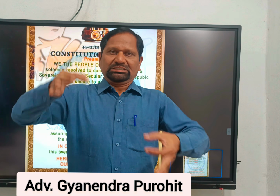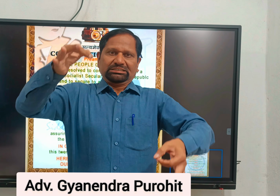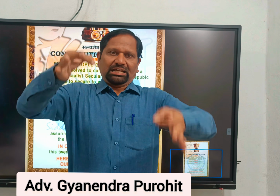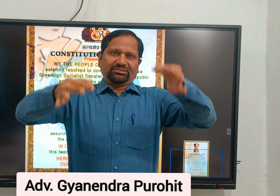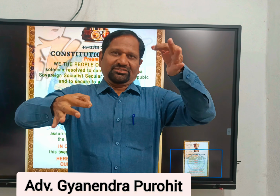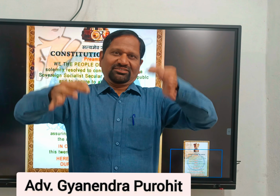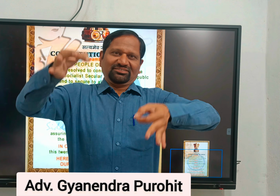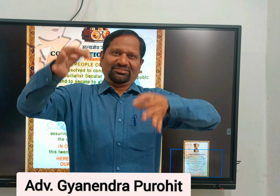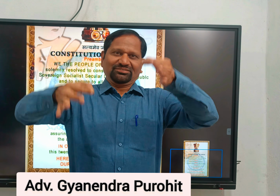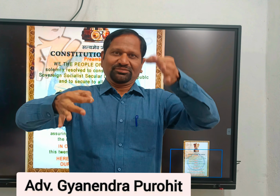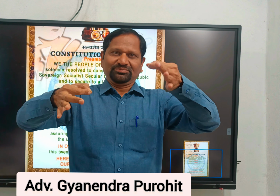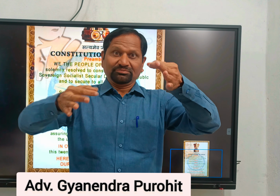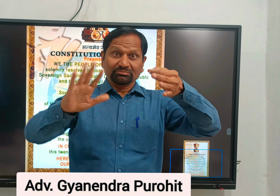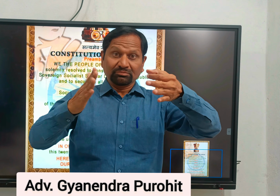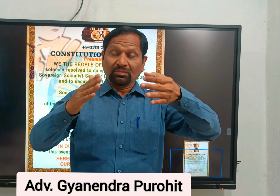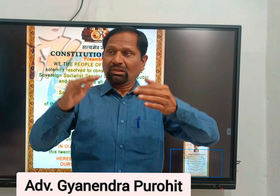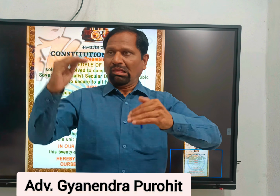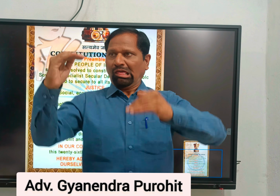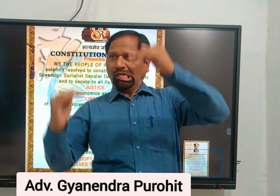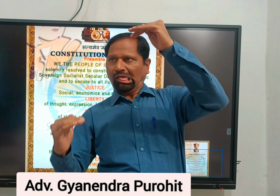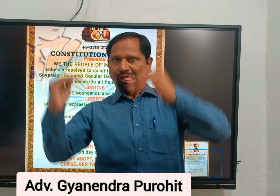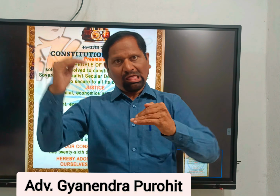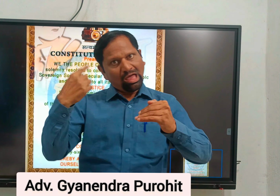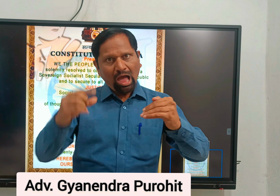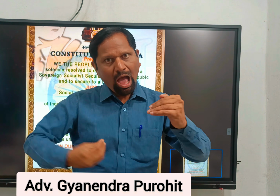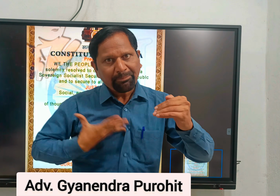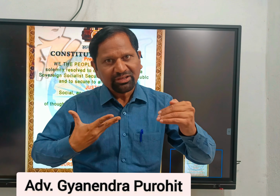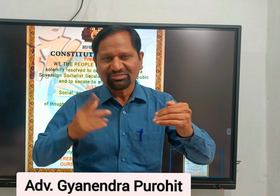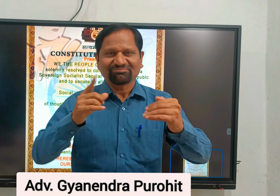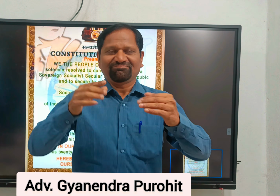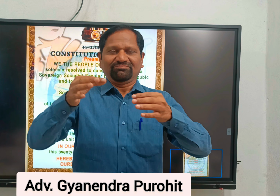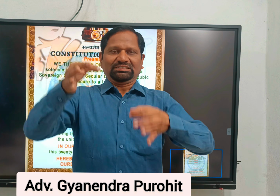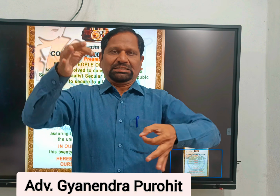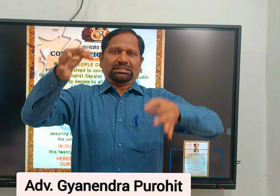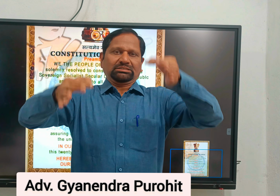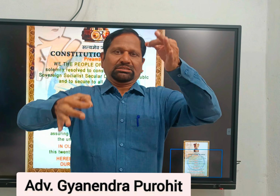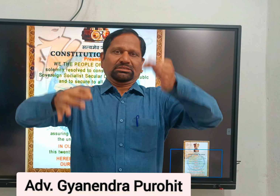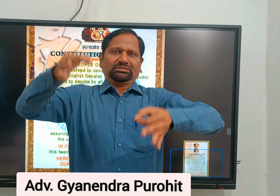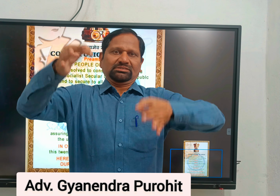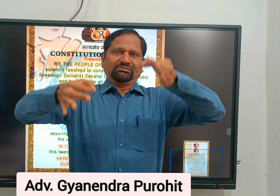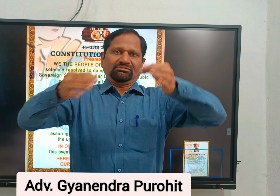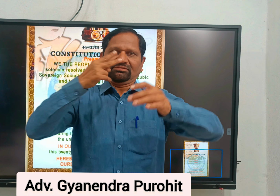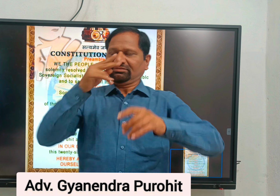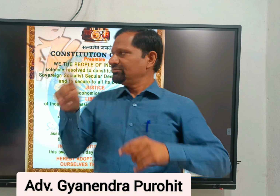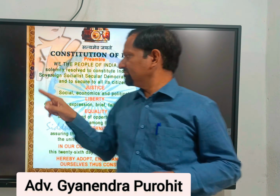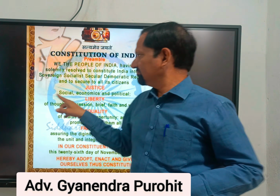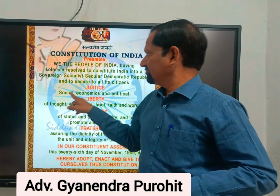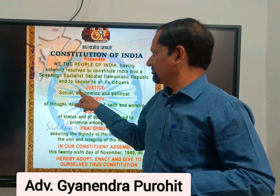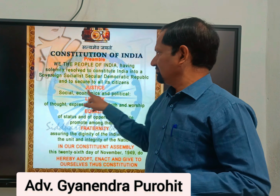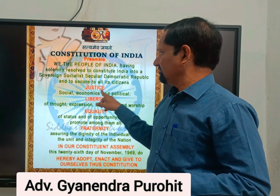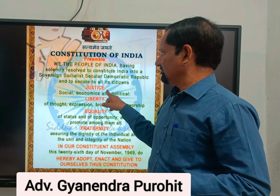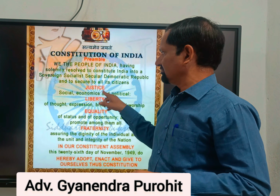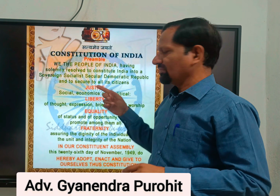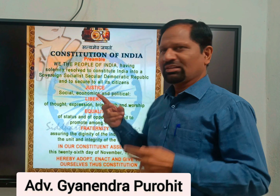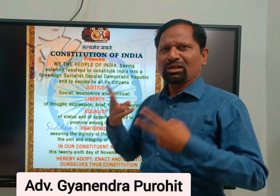सबसे पहला बिंदु है प्रस्तावना में न्याय। न्याय किस ओर इंगित करता